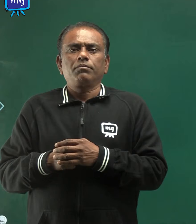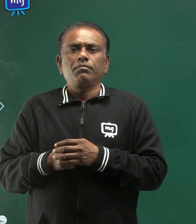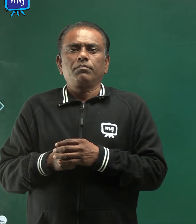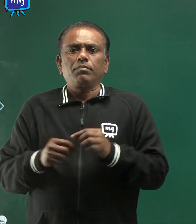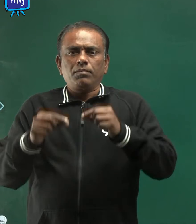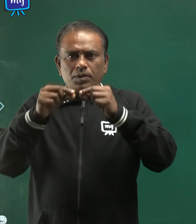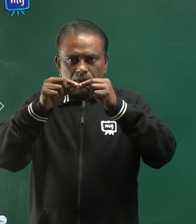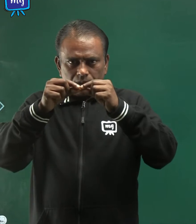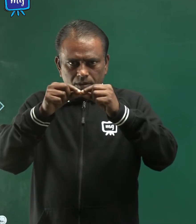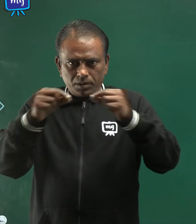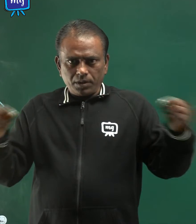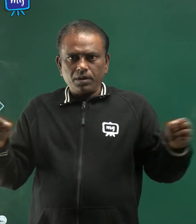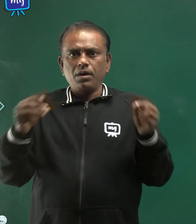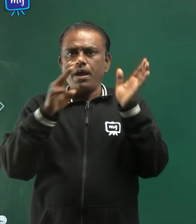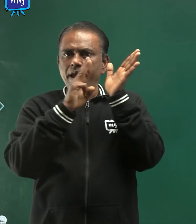रेखा M